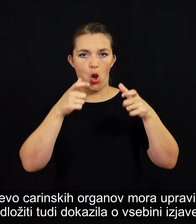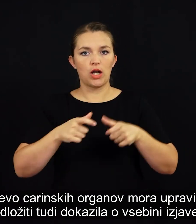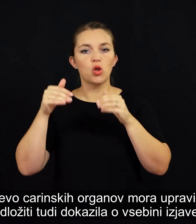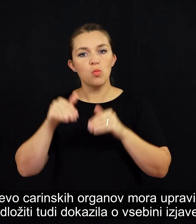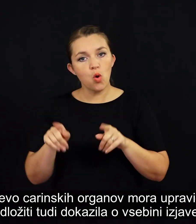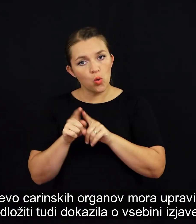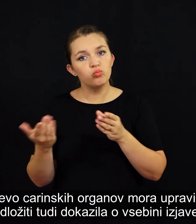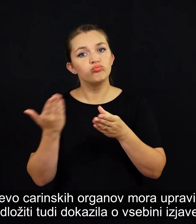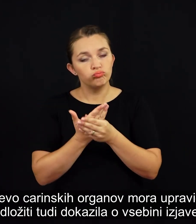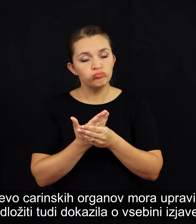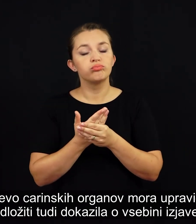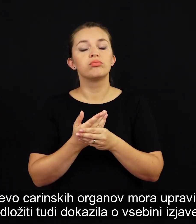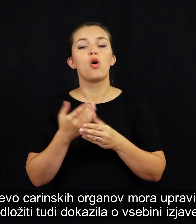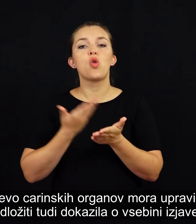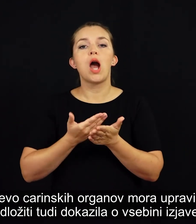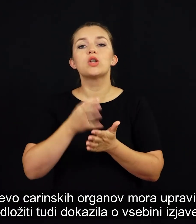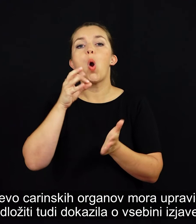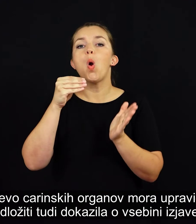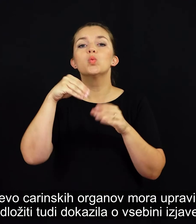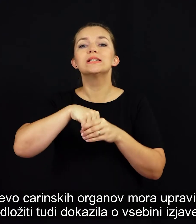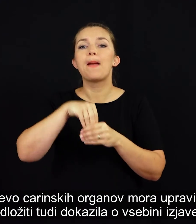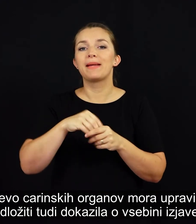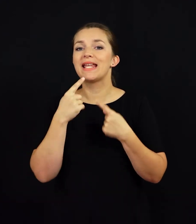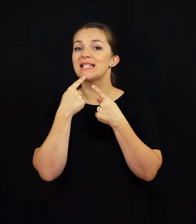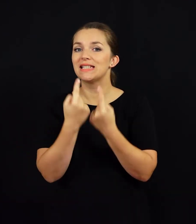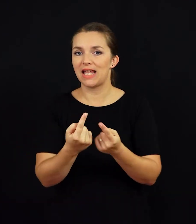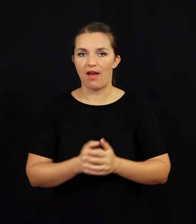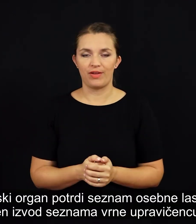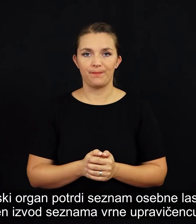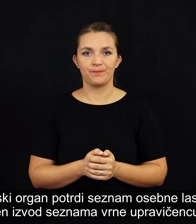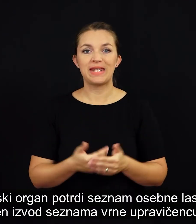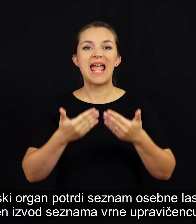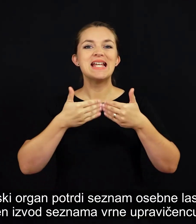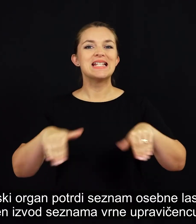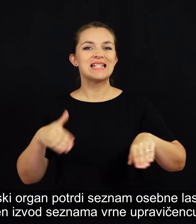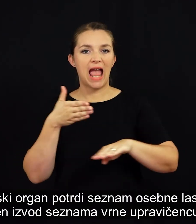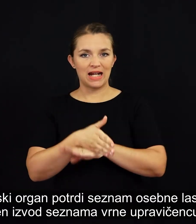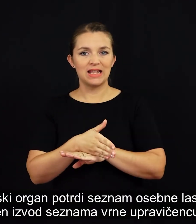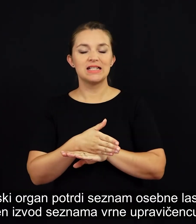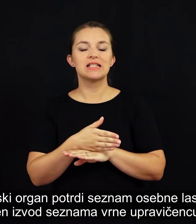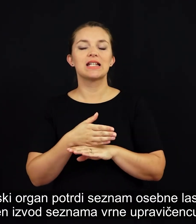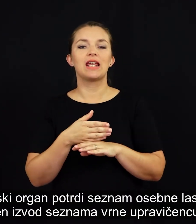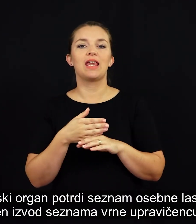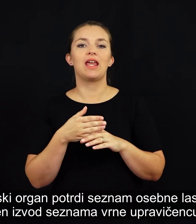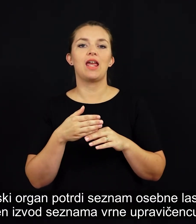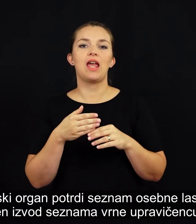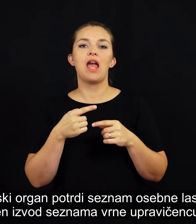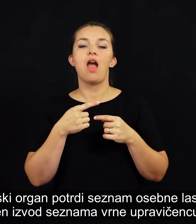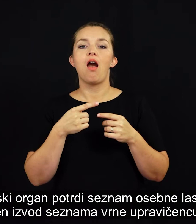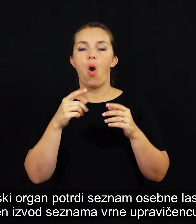predložiti tudi dokazila o vsebini izjave. Carinski organ potrdi seznam osebne lastnine in